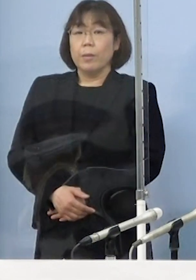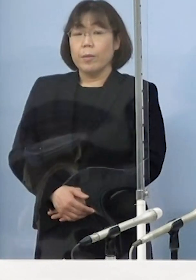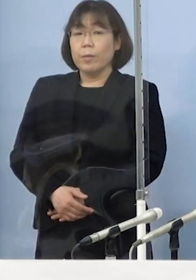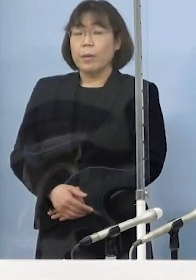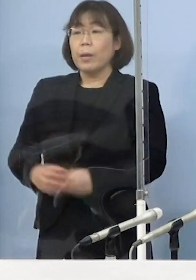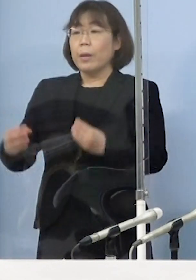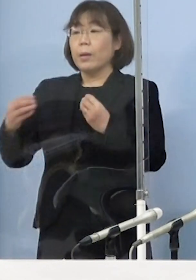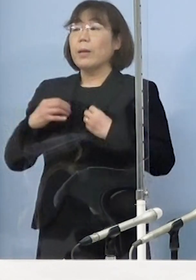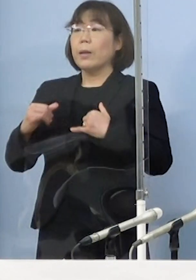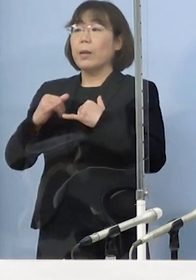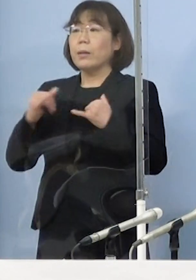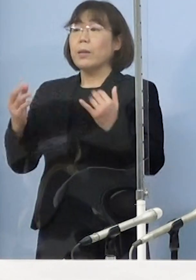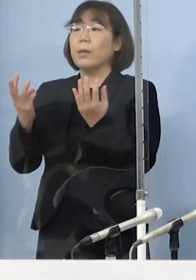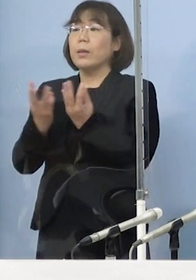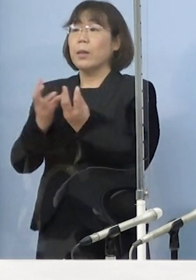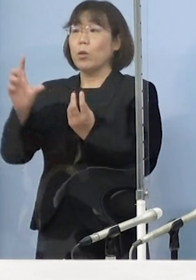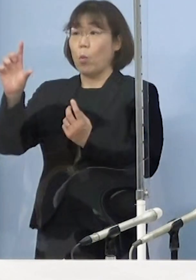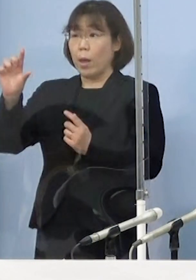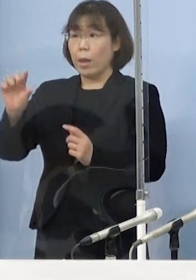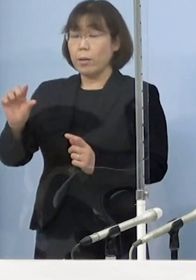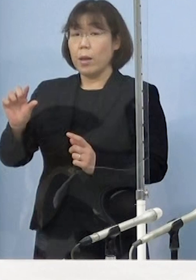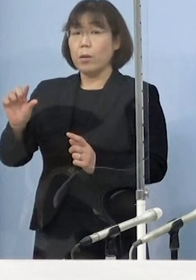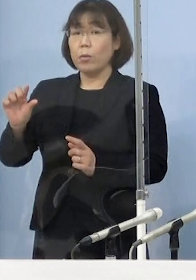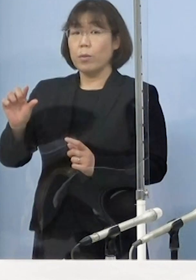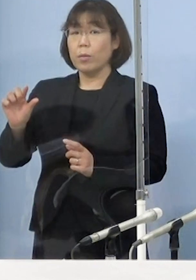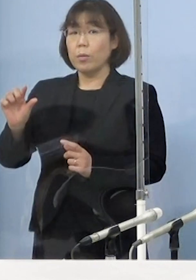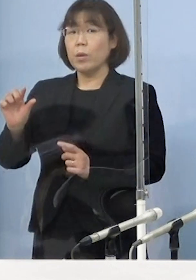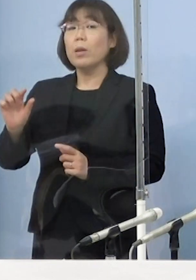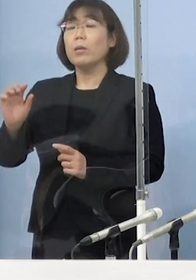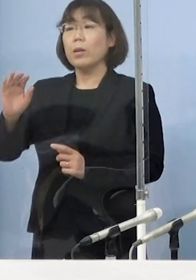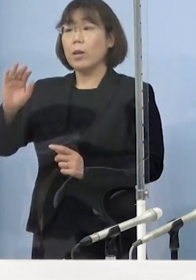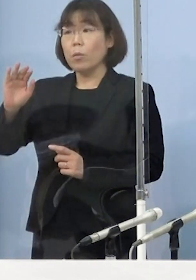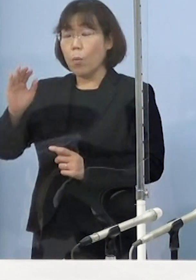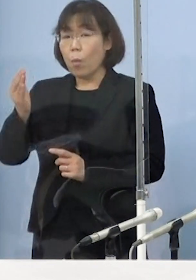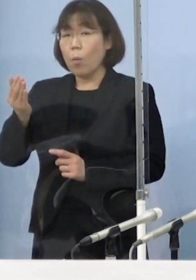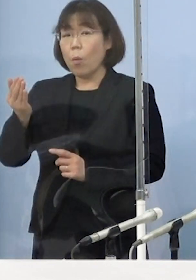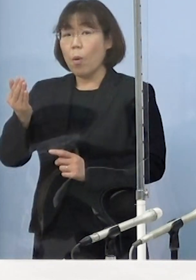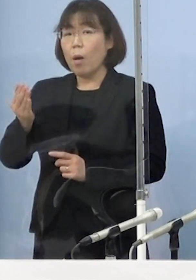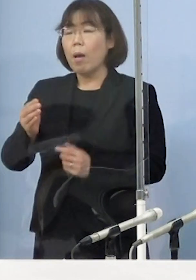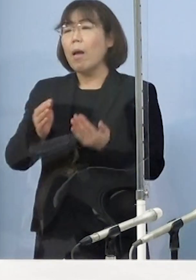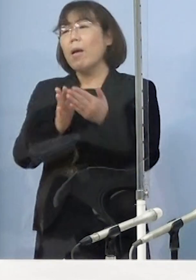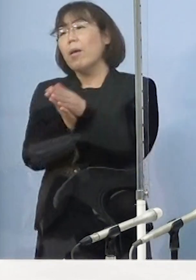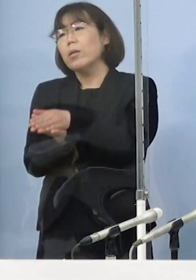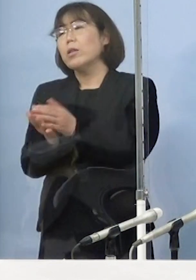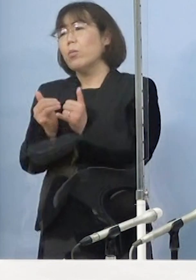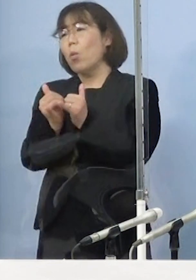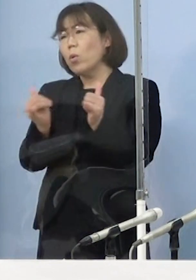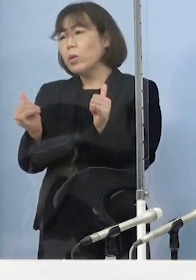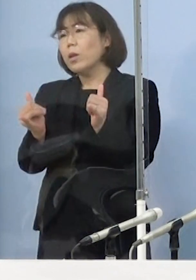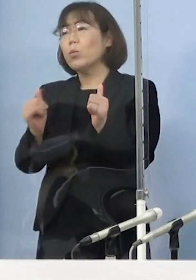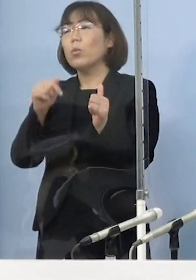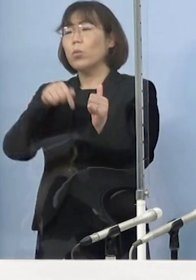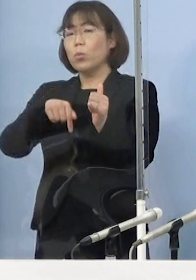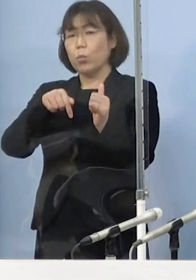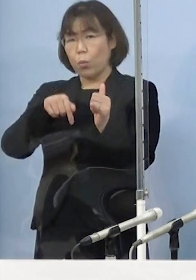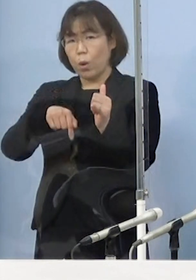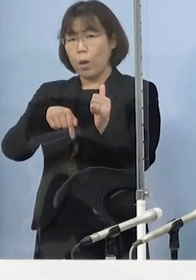うも減っているなんかあるんですけど、ただ一方でやっぱり死亡者というのは